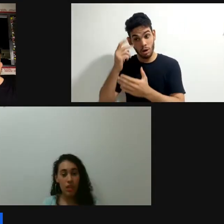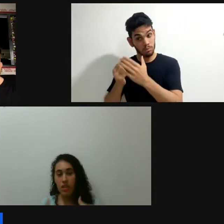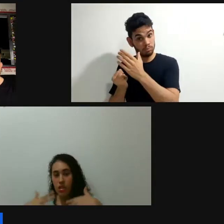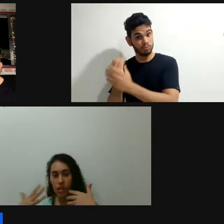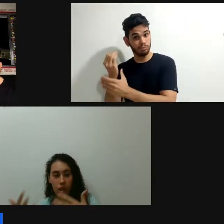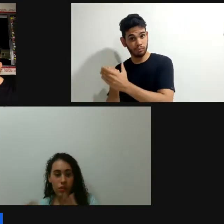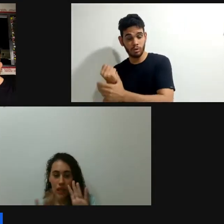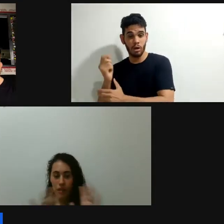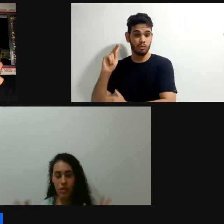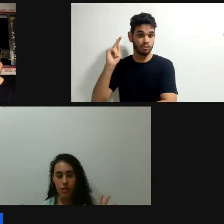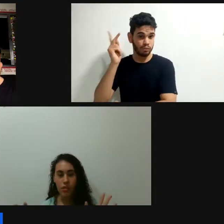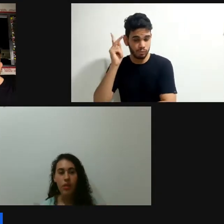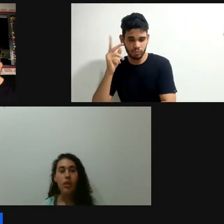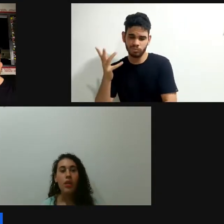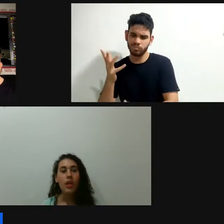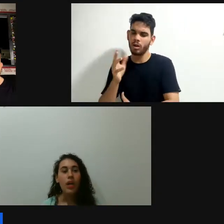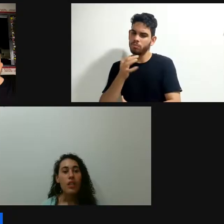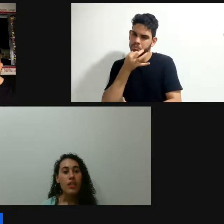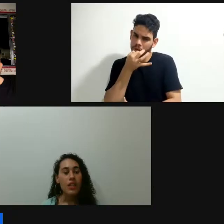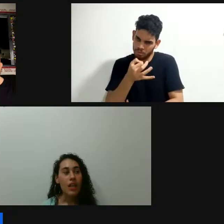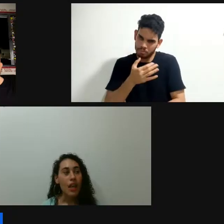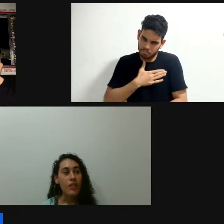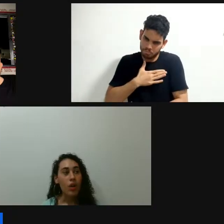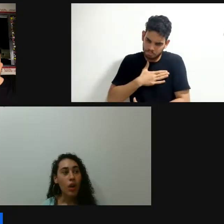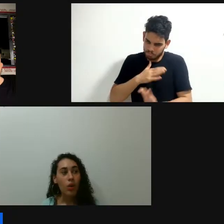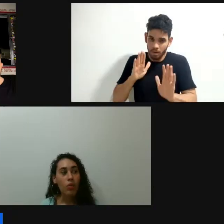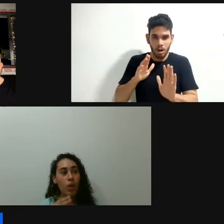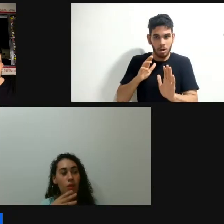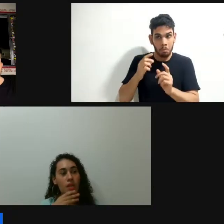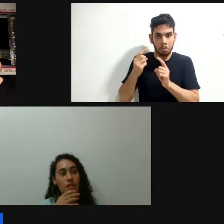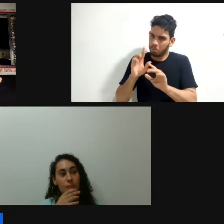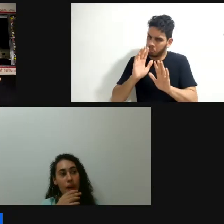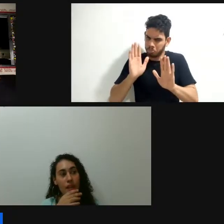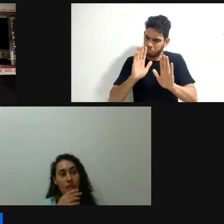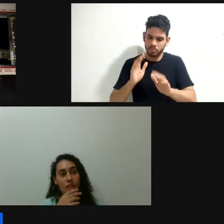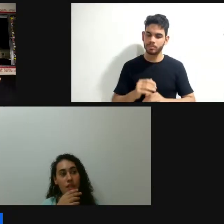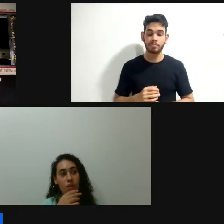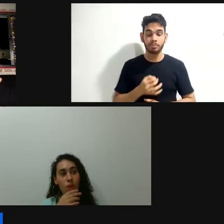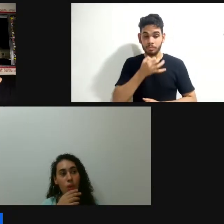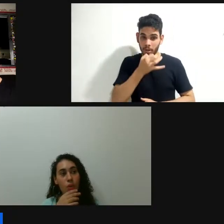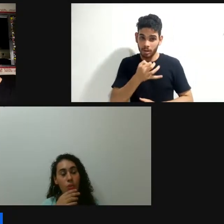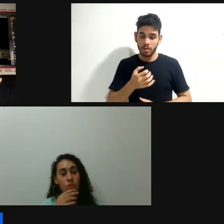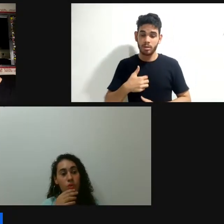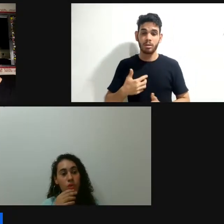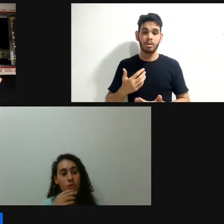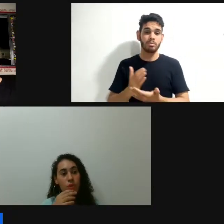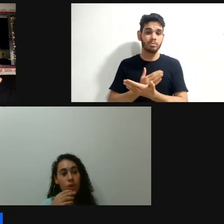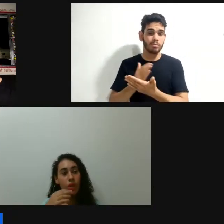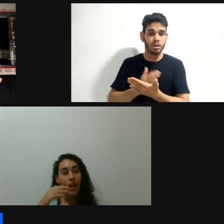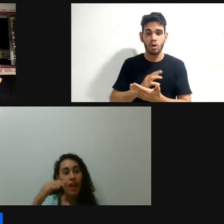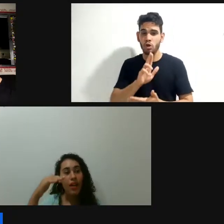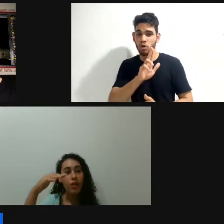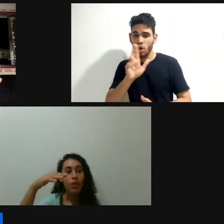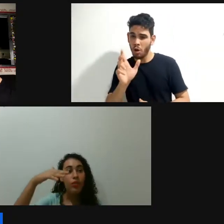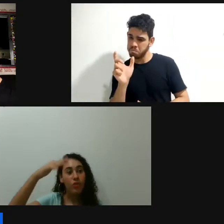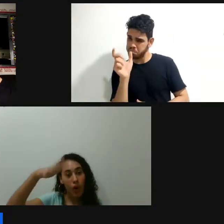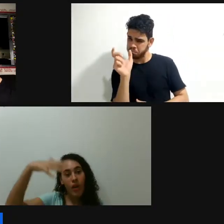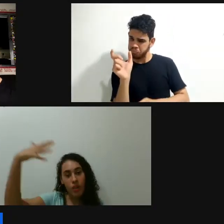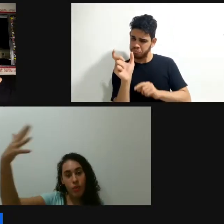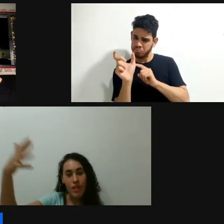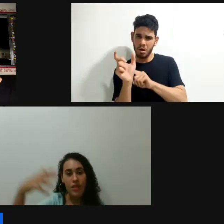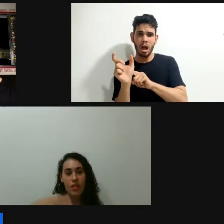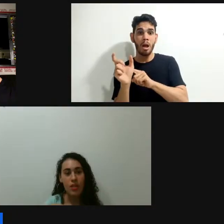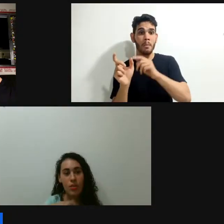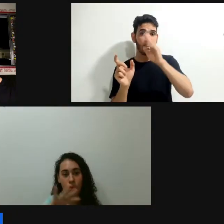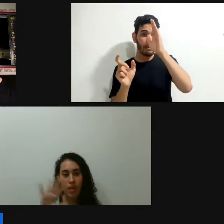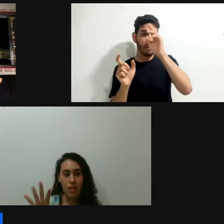autores, nem criticando, nada disso, Claro. que eles colocam nomes mais comuns fora